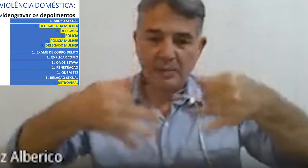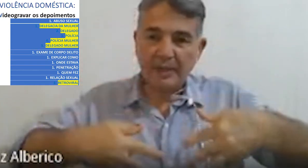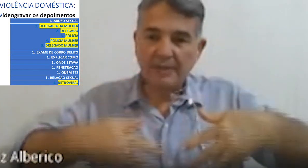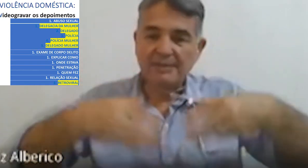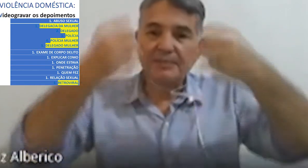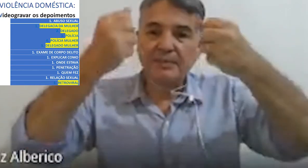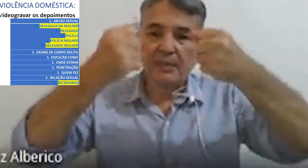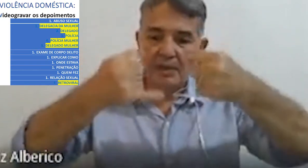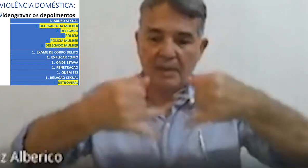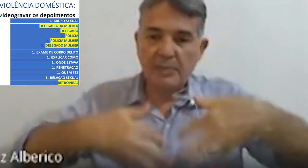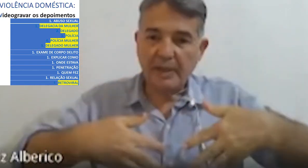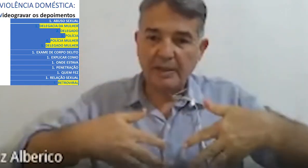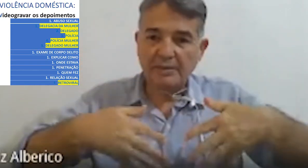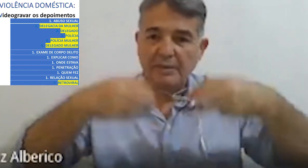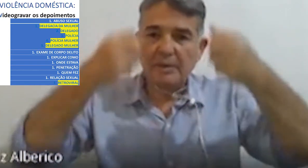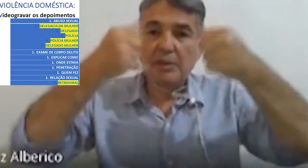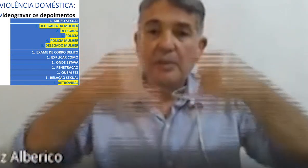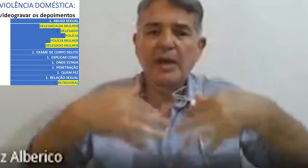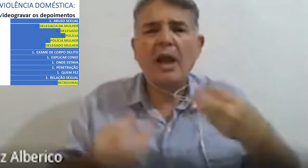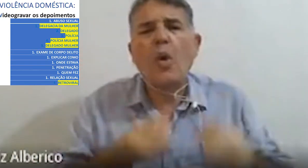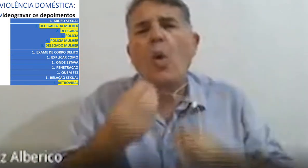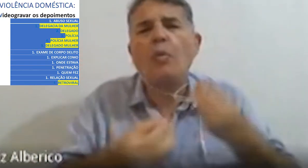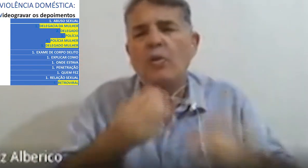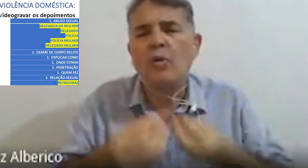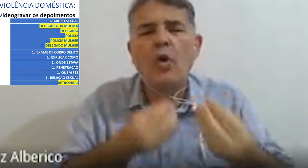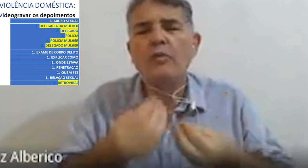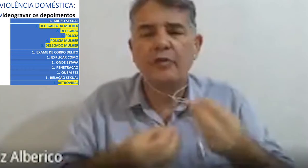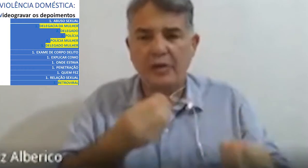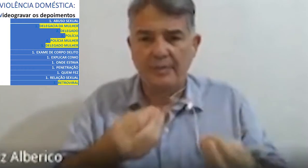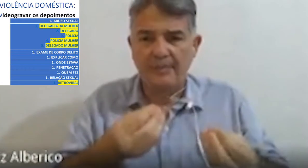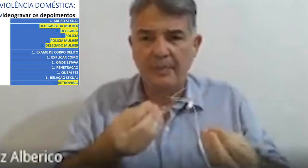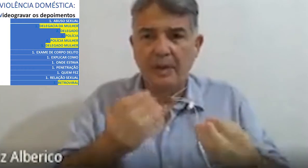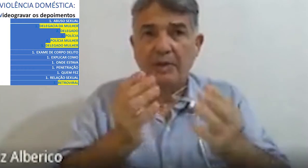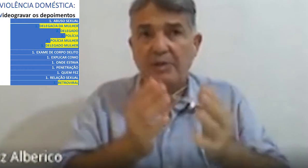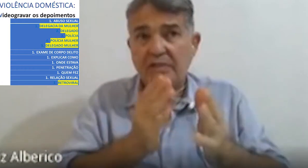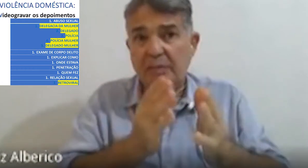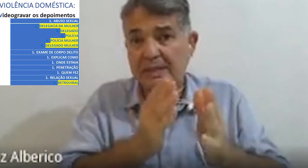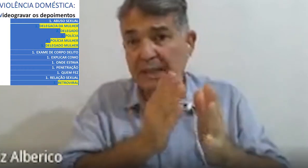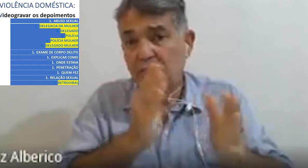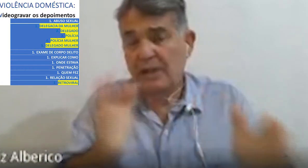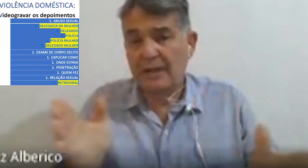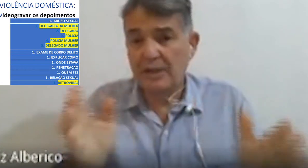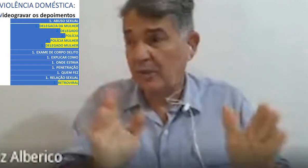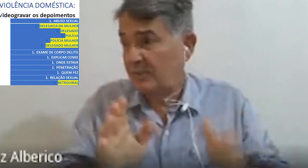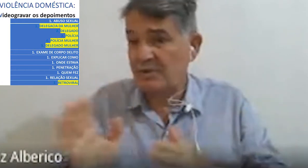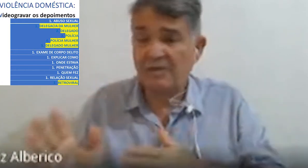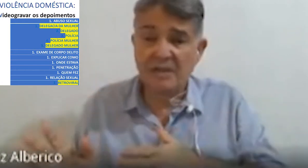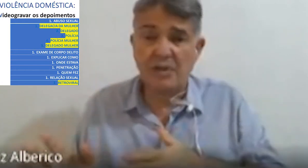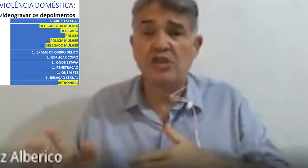Explica. Explica. Explica como. Como foi. Porque você vai precisar dos detalhes para poder você fazer o